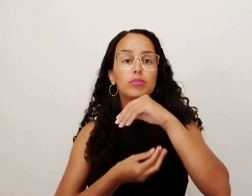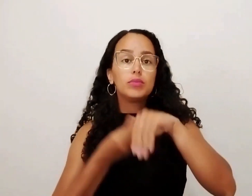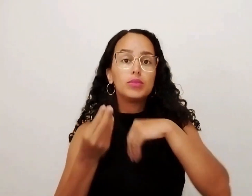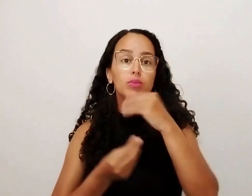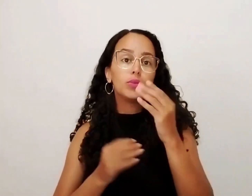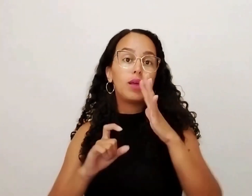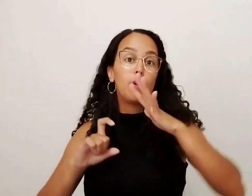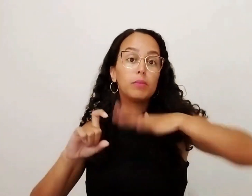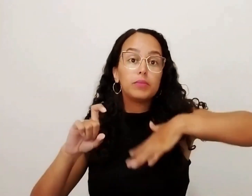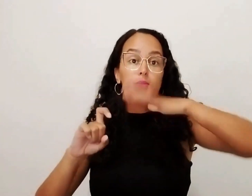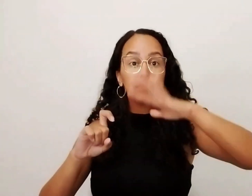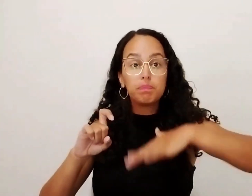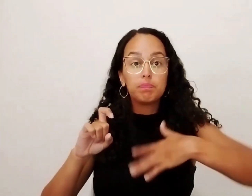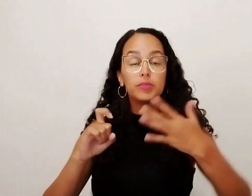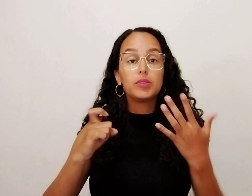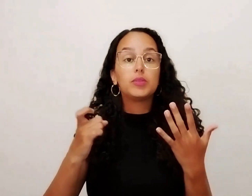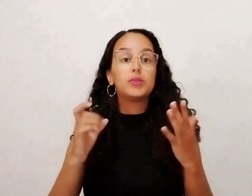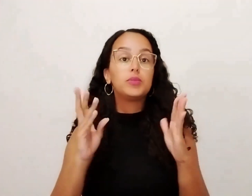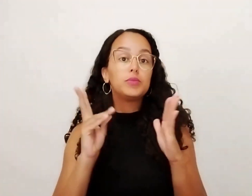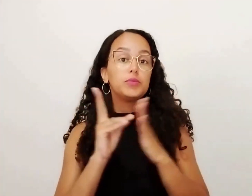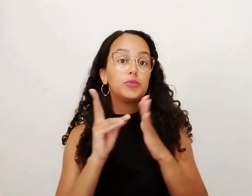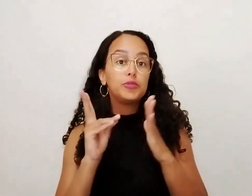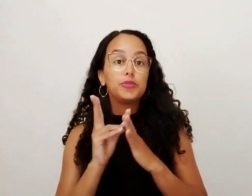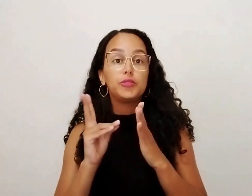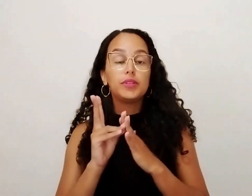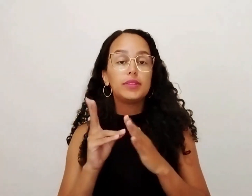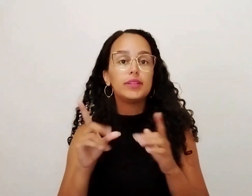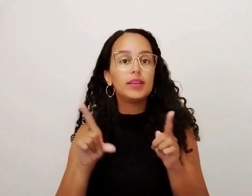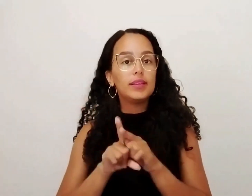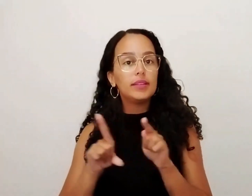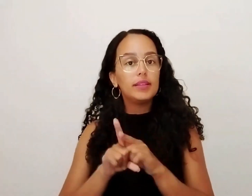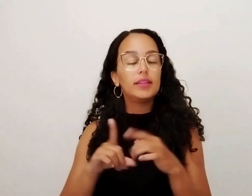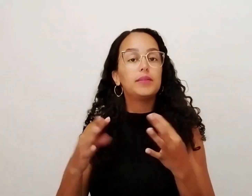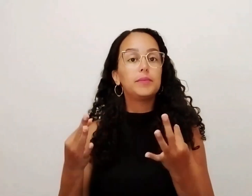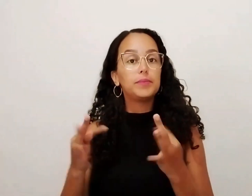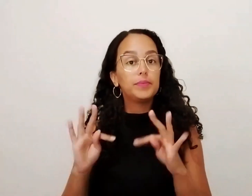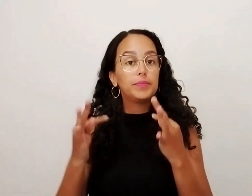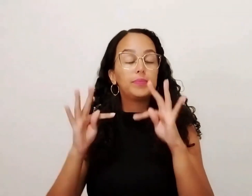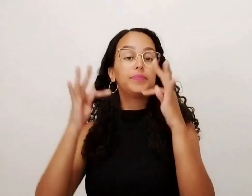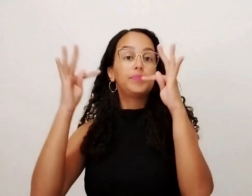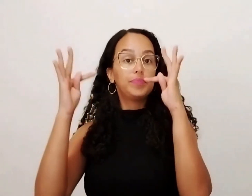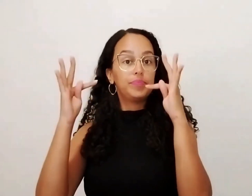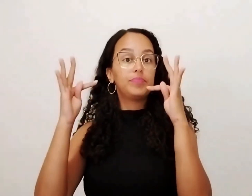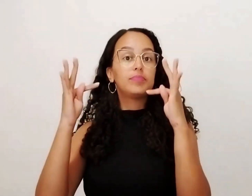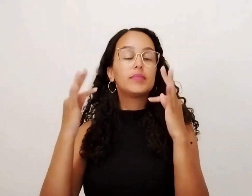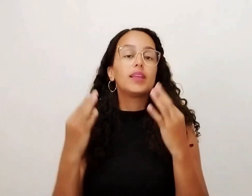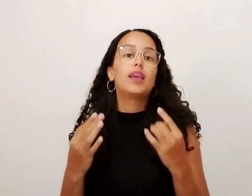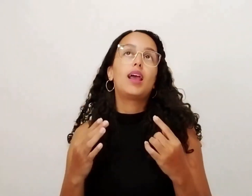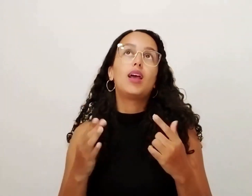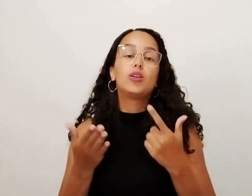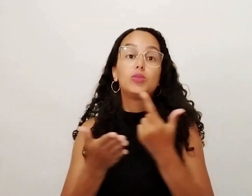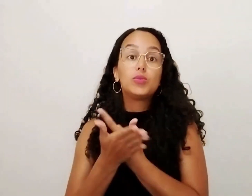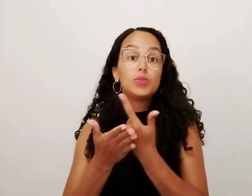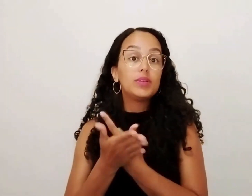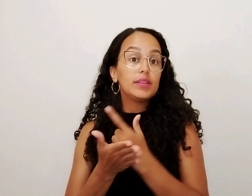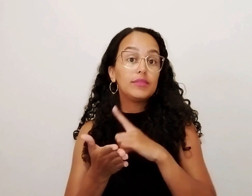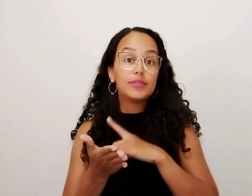históricos em contextos diferentes e criando raízes e justificativas para alguns